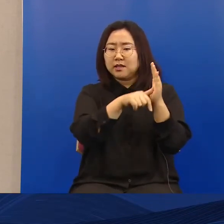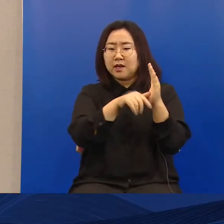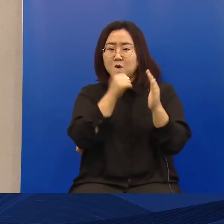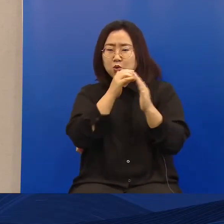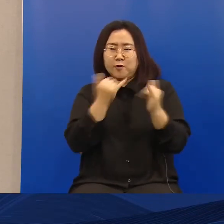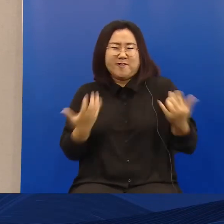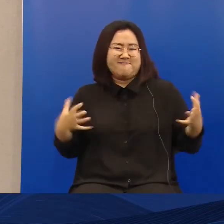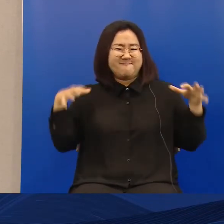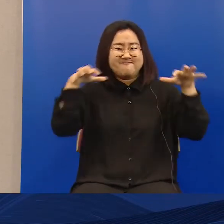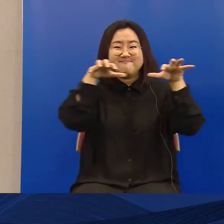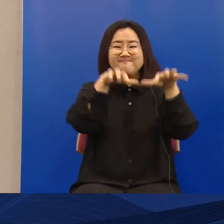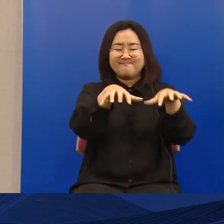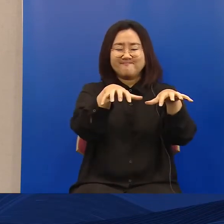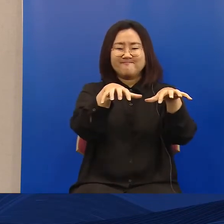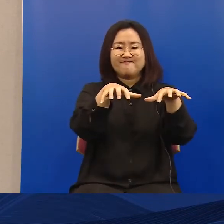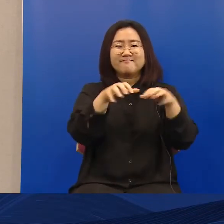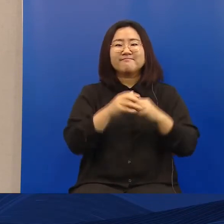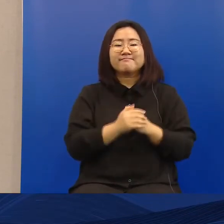한자리에 모였습니다.